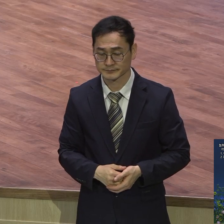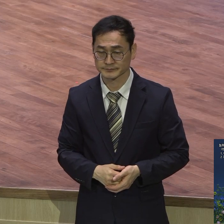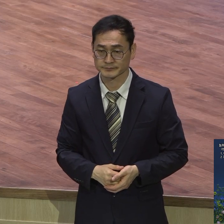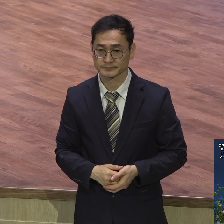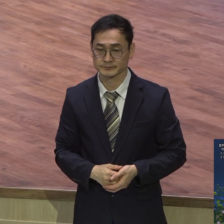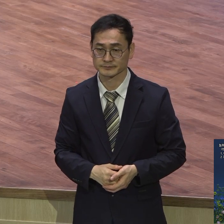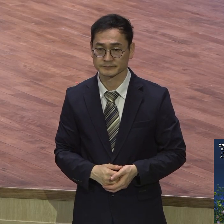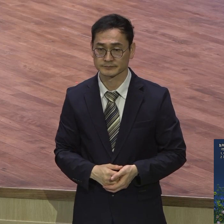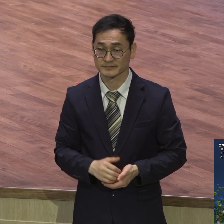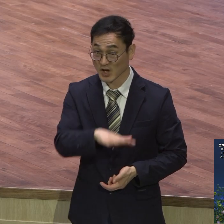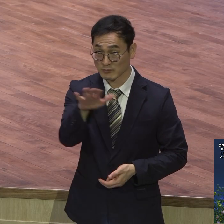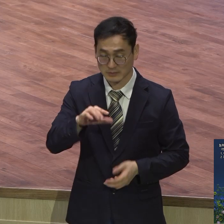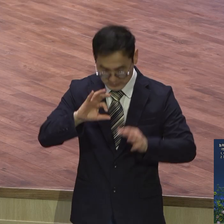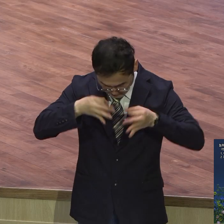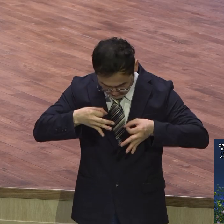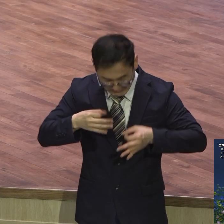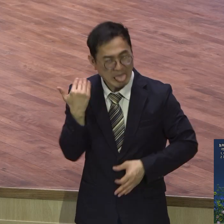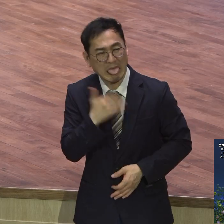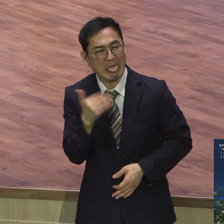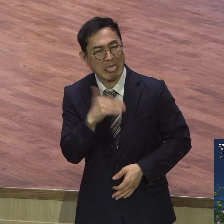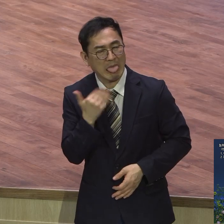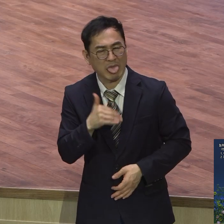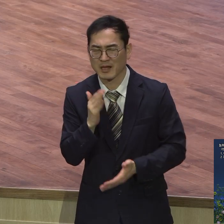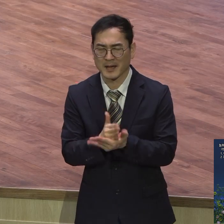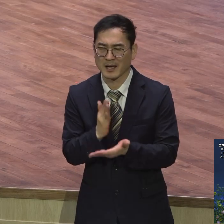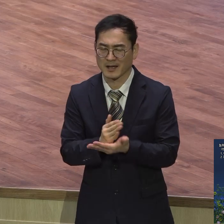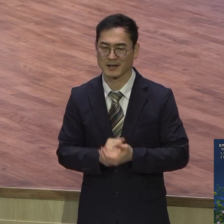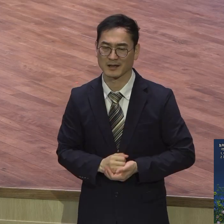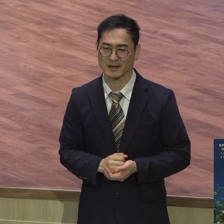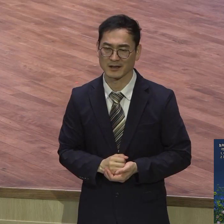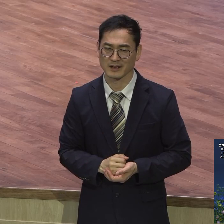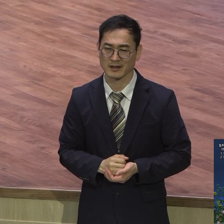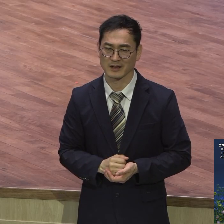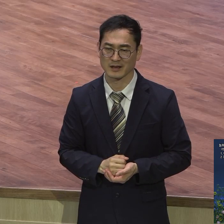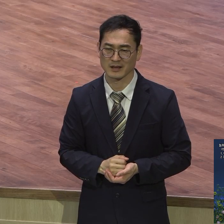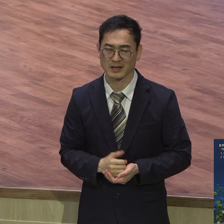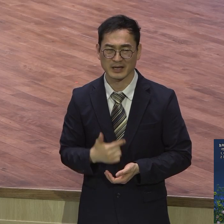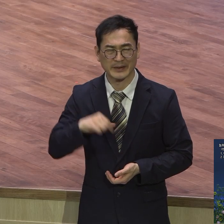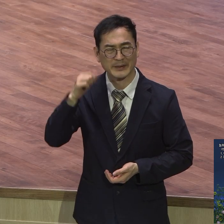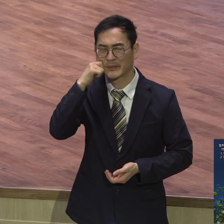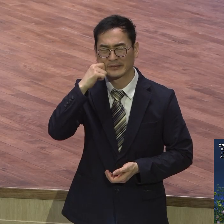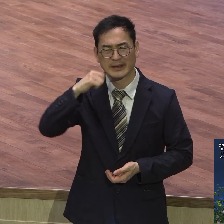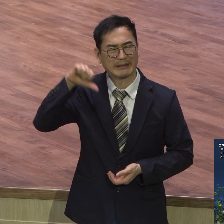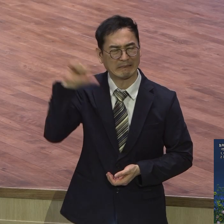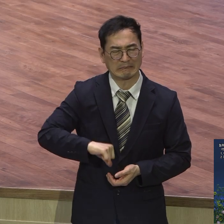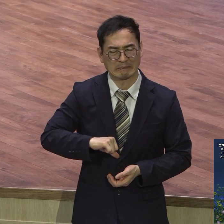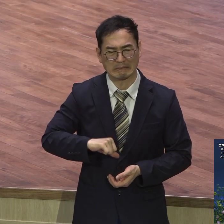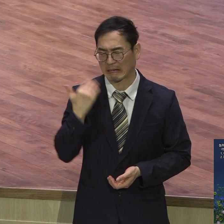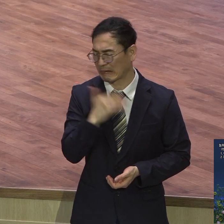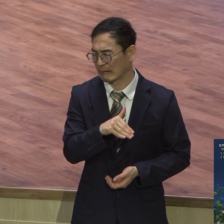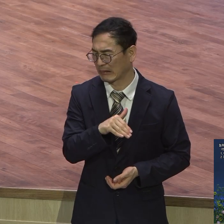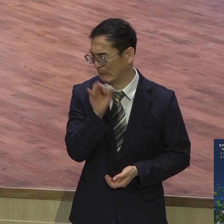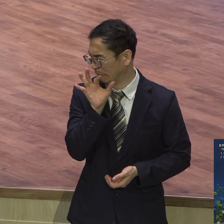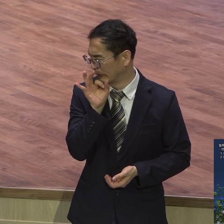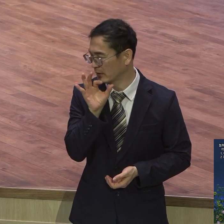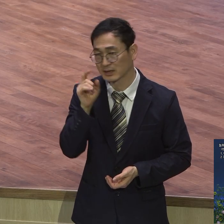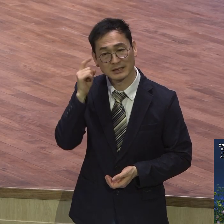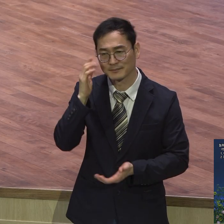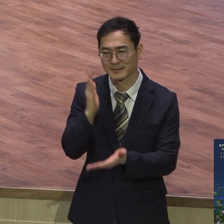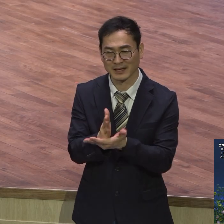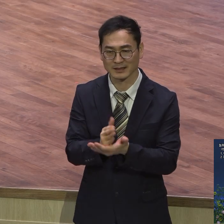메뚜기 되지 마시기 바랍니다 메뚜기 되면 안 돼 패배 의식까지만 돼 말씀